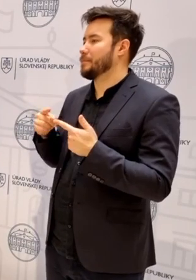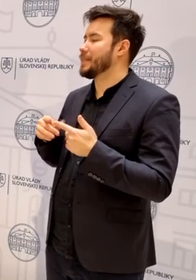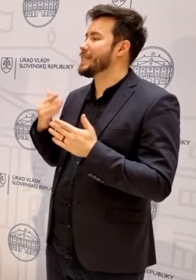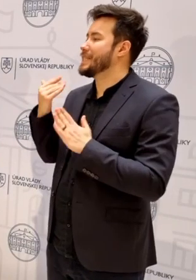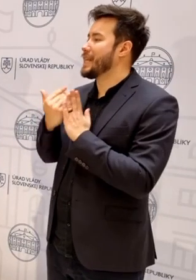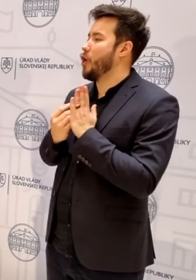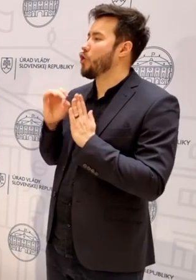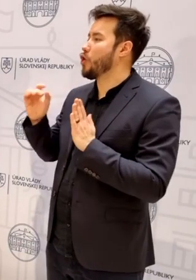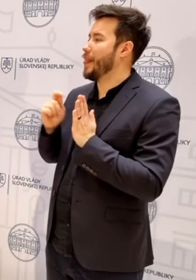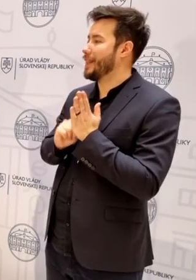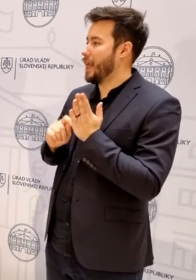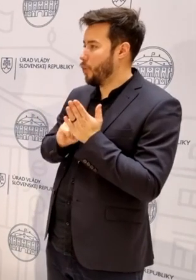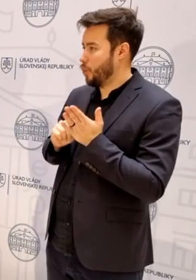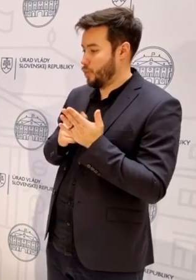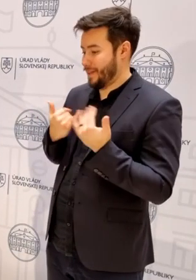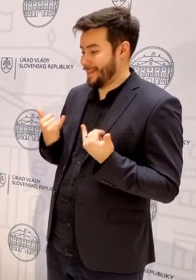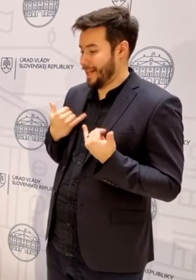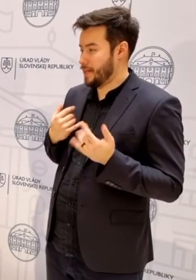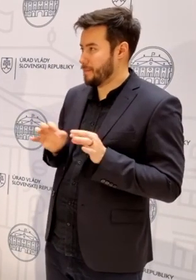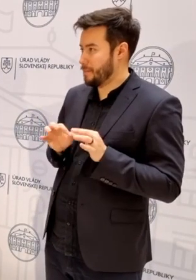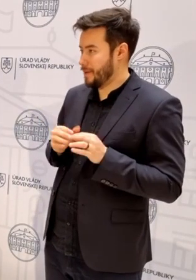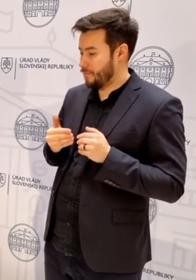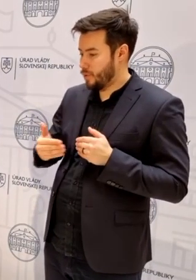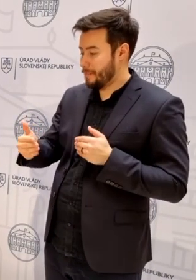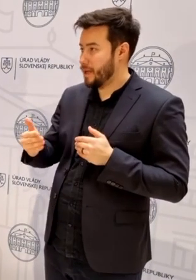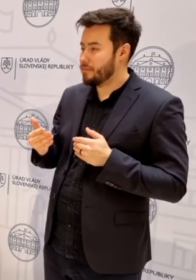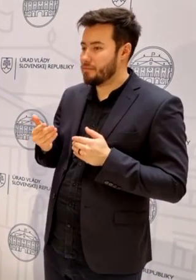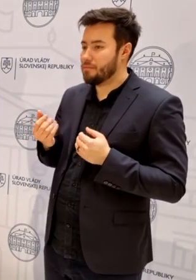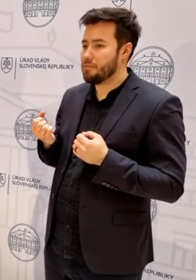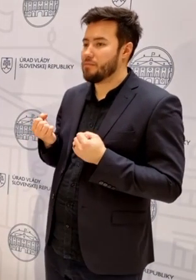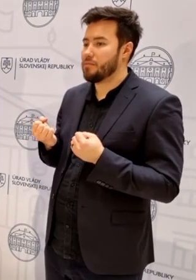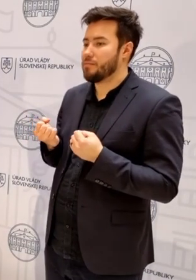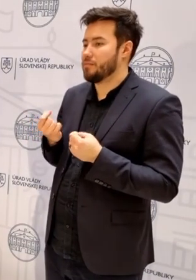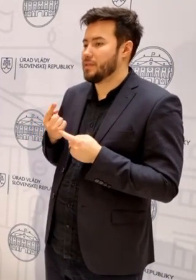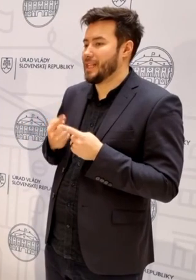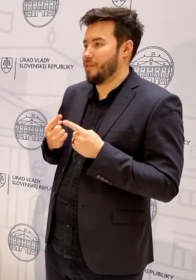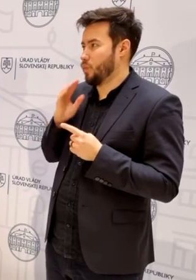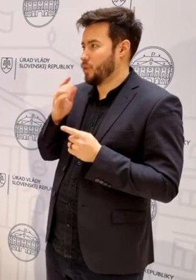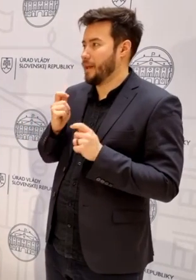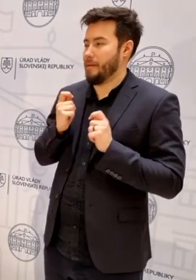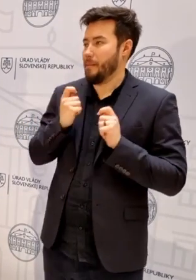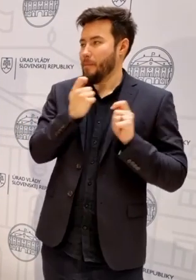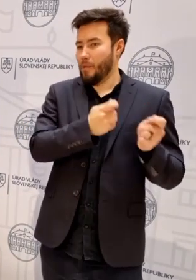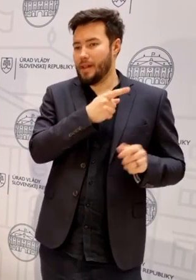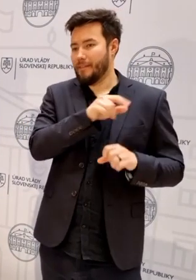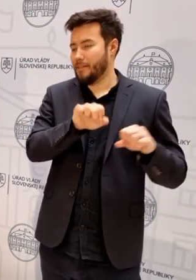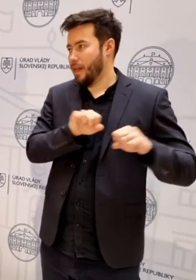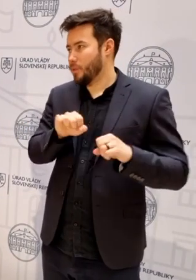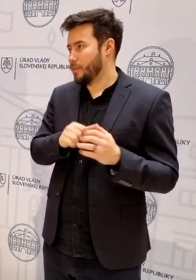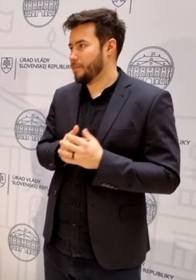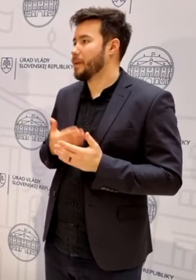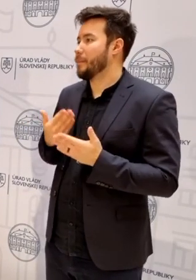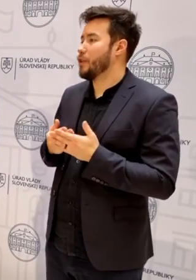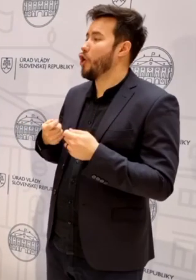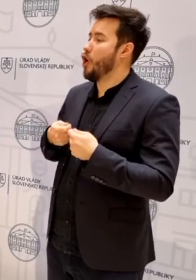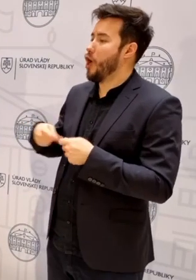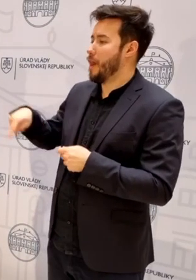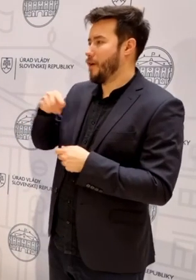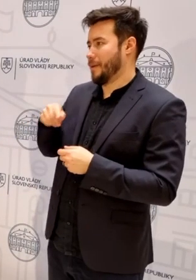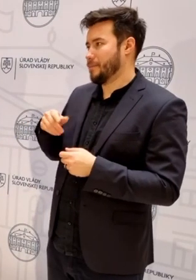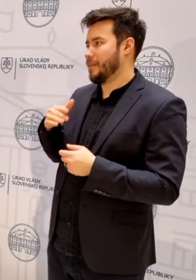o lieku, ktorý pripravujeme teraz, takže je tesne pred podaním na vládu. Takže za toto mojim kolegom patrí